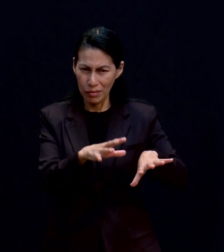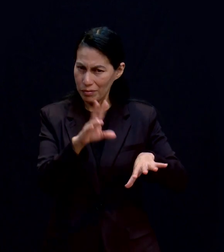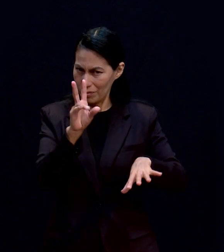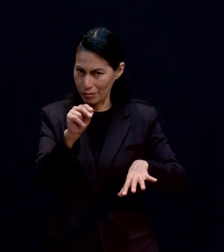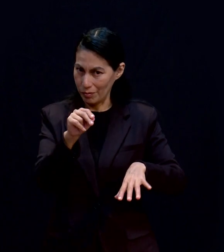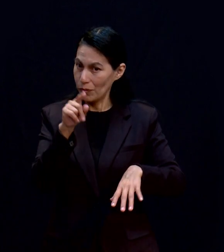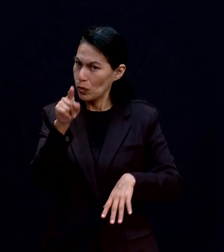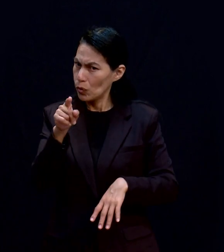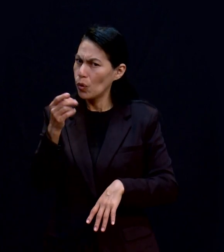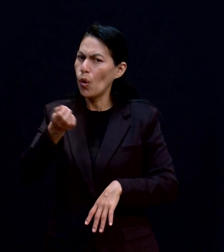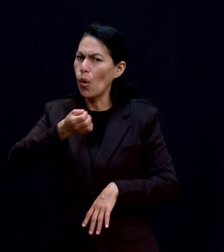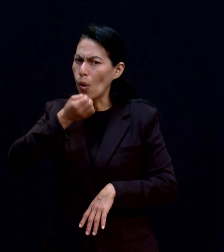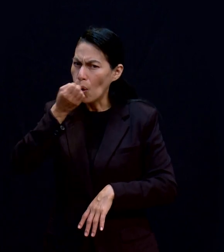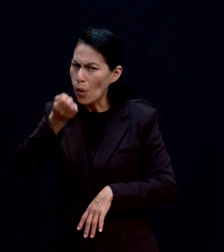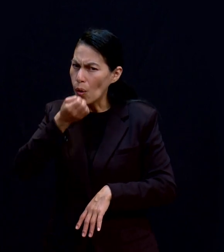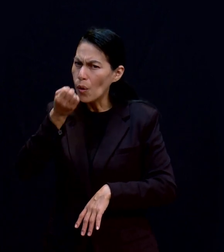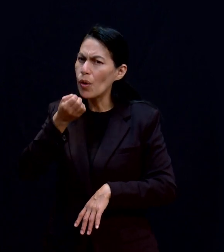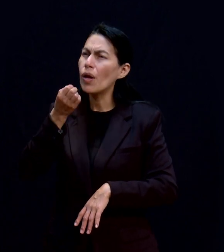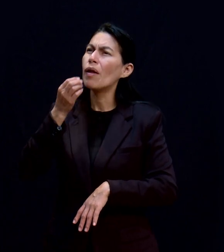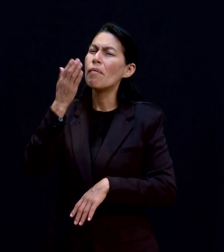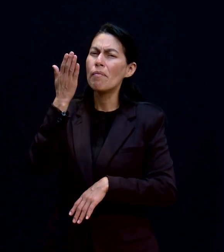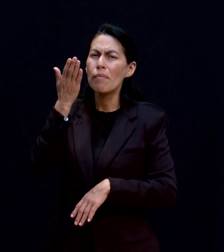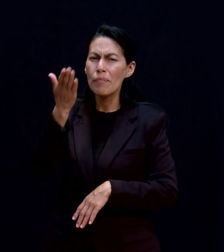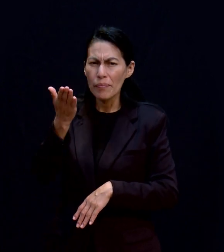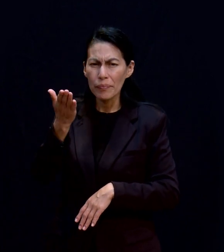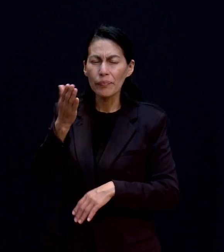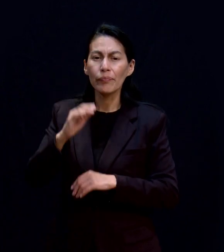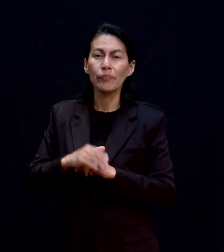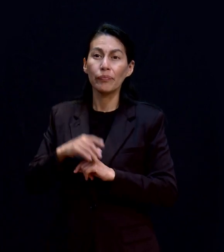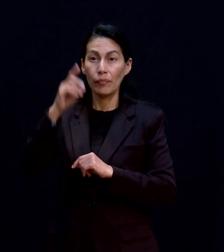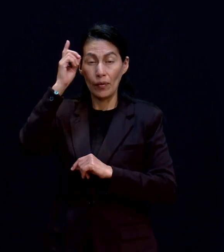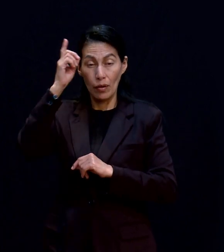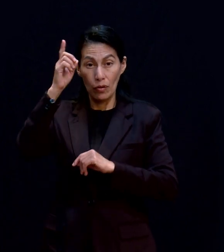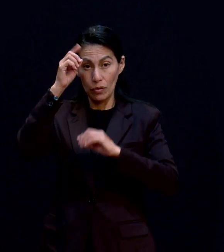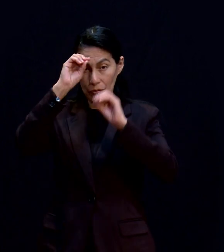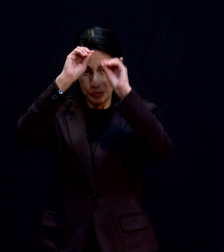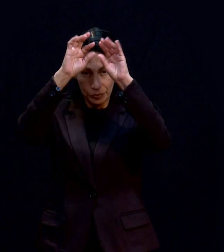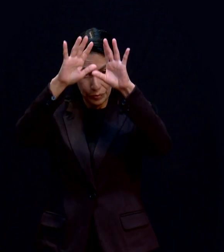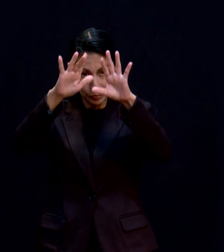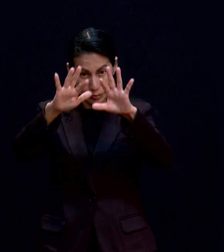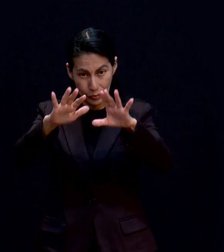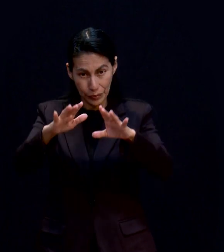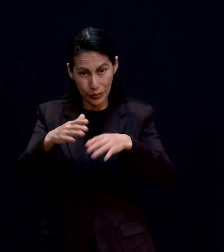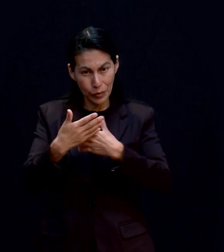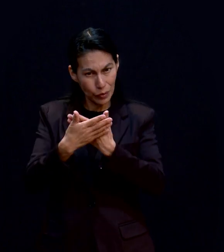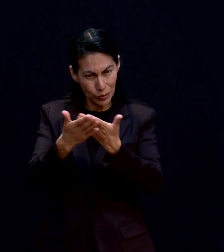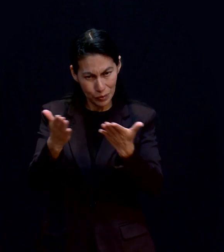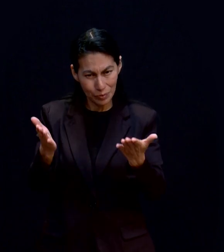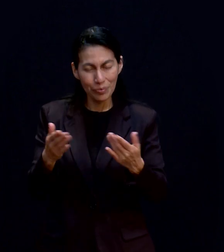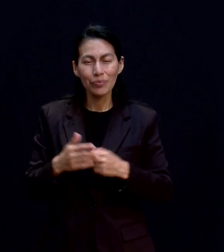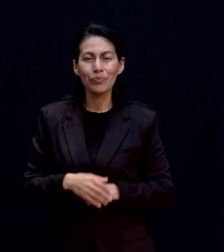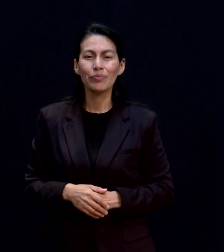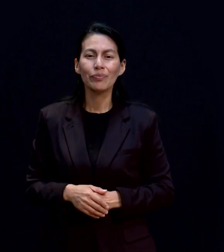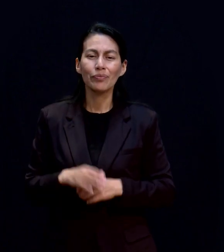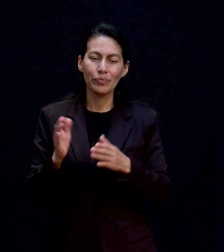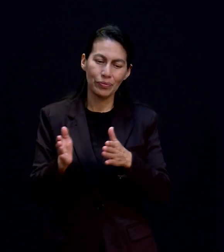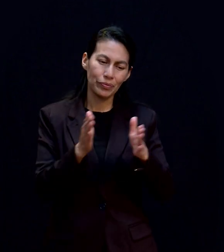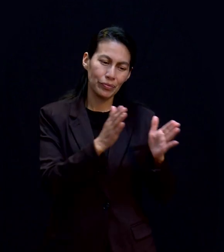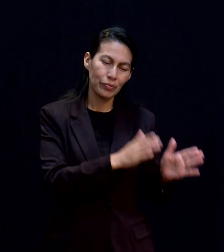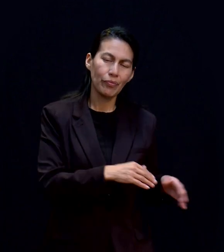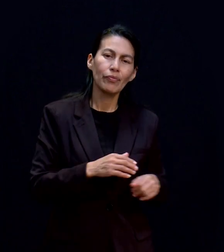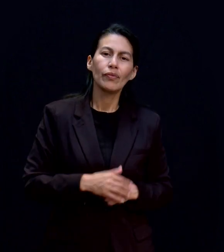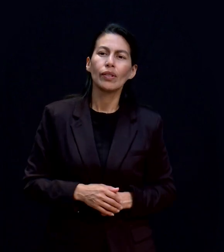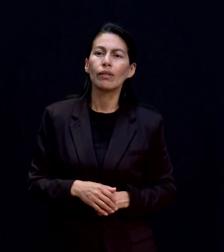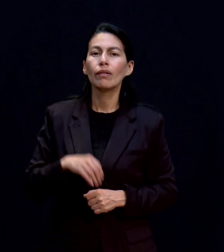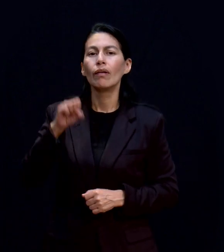pidiendo buscando llamando el camino se te va a abrir más de lo que tú te imaginas